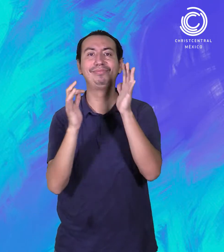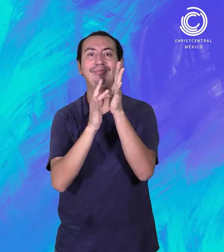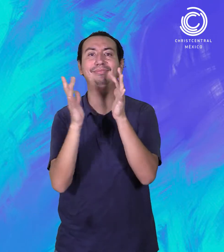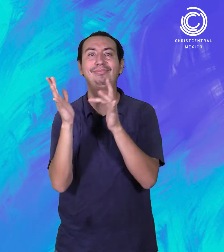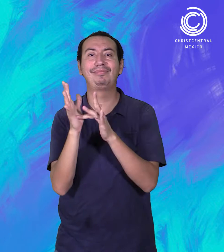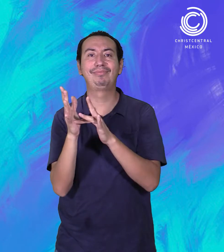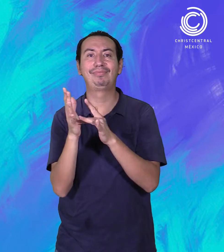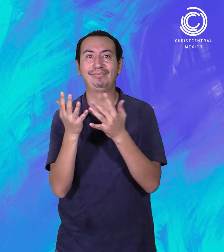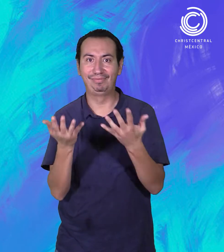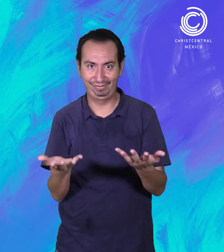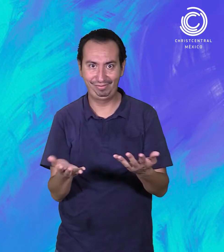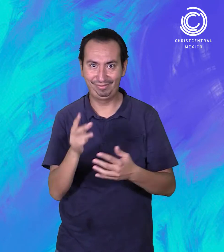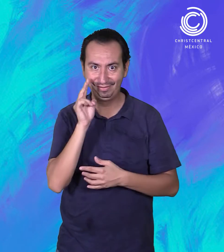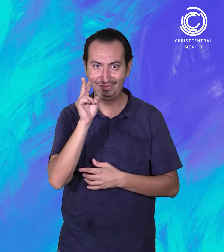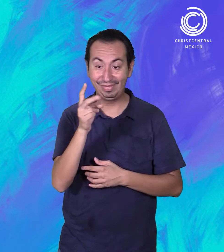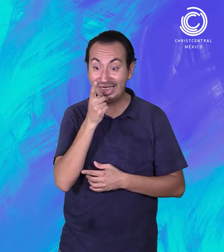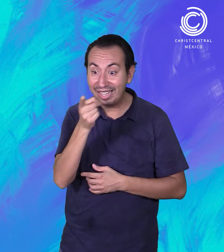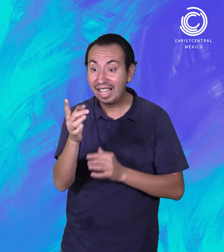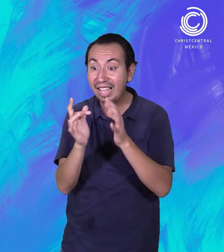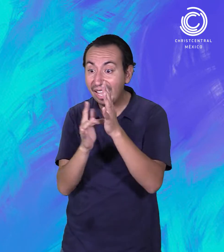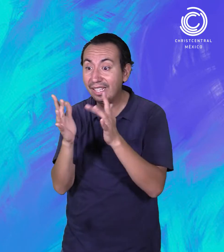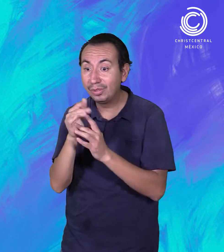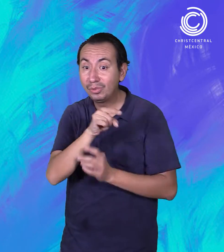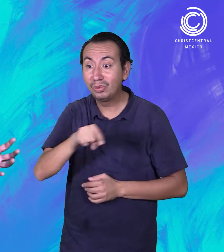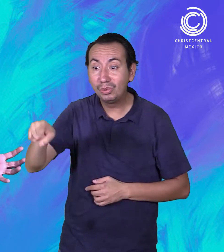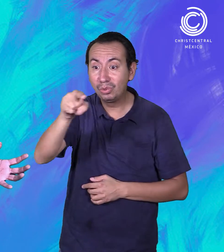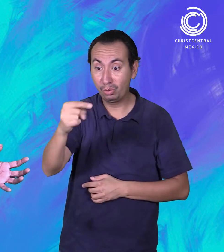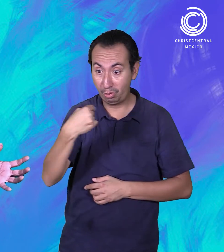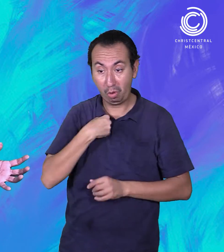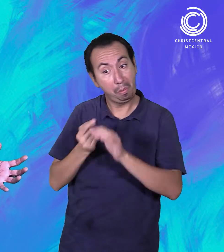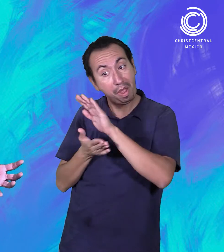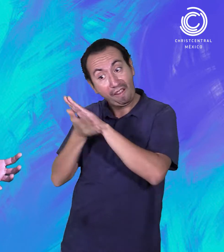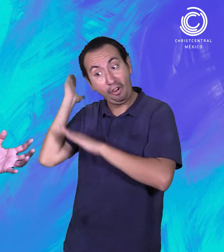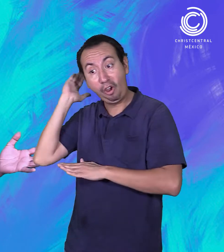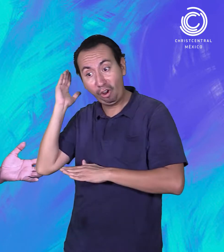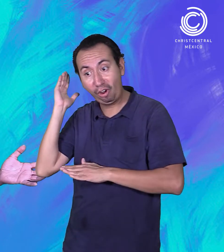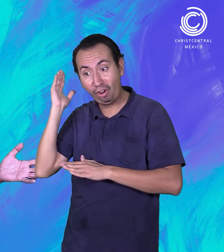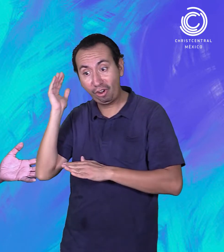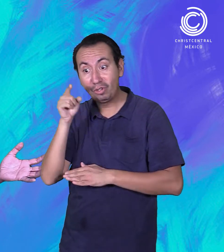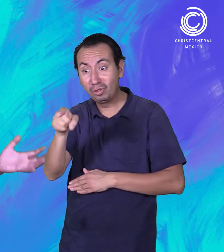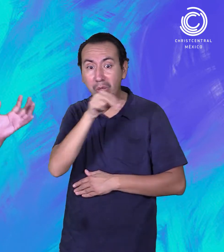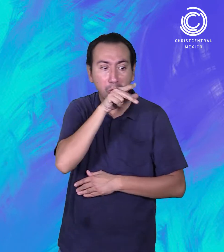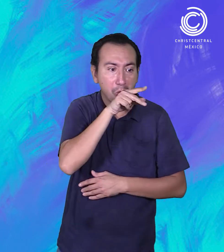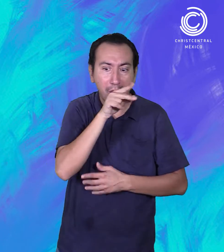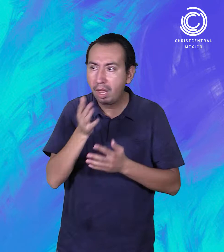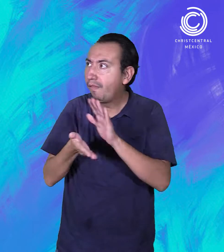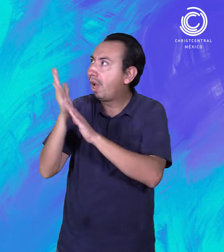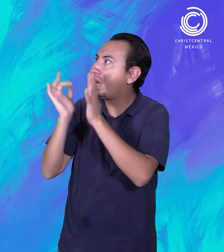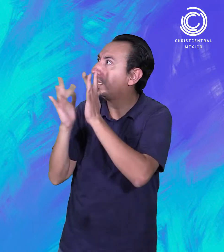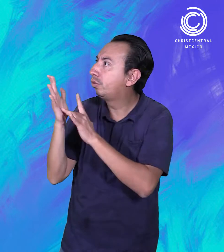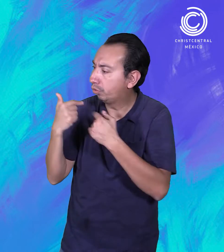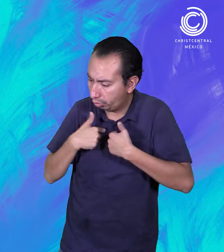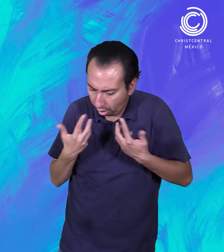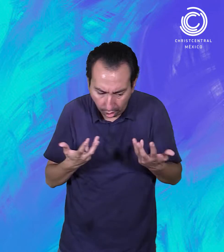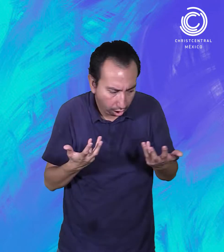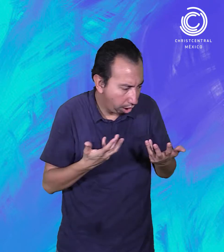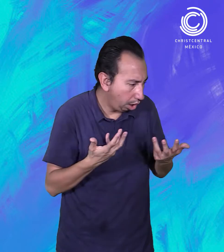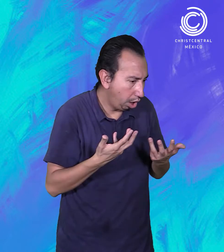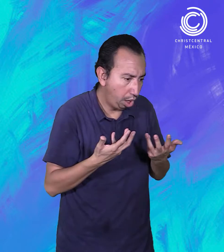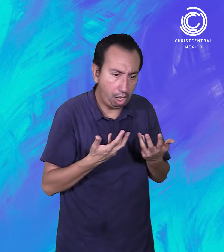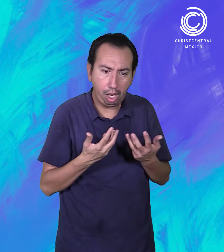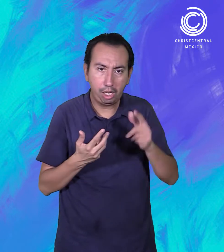parece ser que le está diciendo Jesús a los discípulos, y ya no me verán más y estarán preocupados, pero el Espíritu Santo les